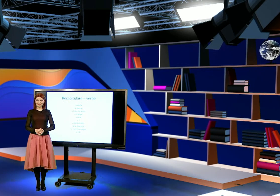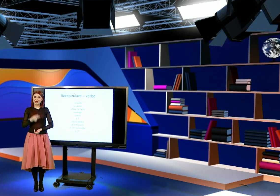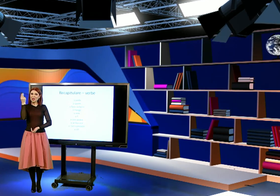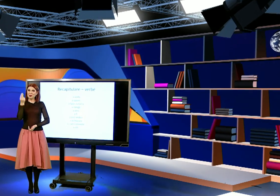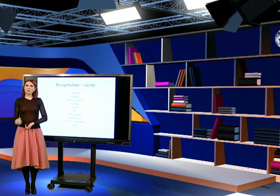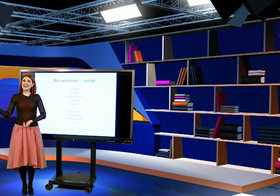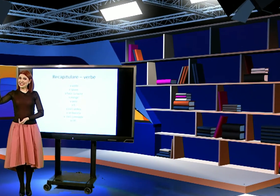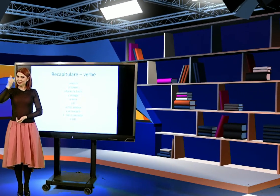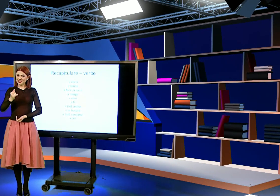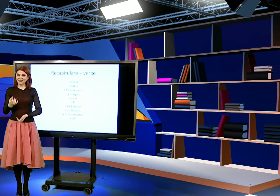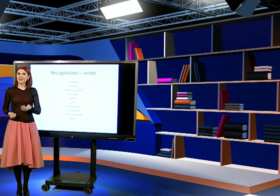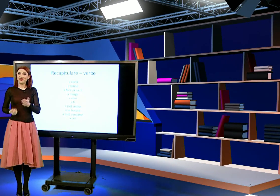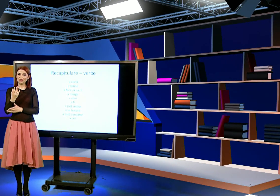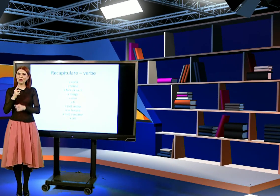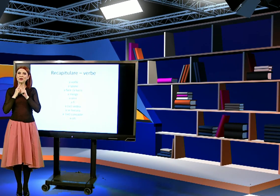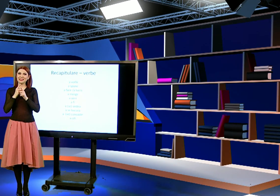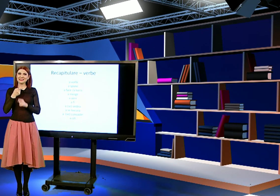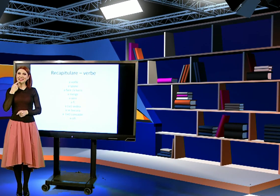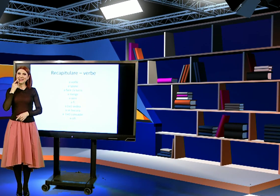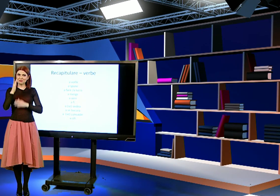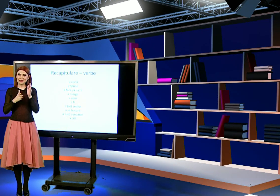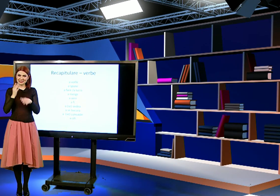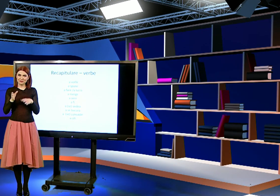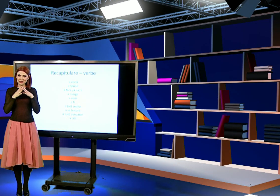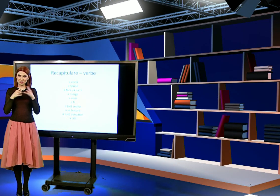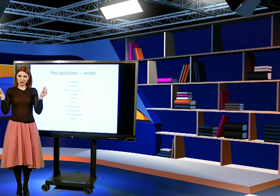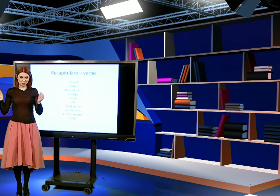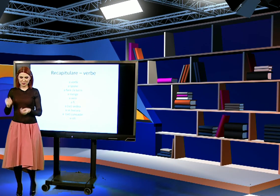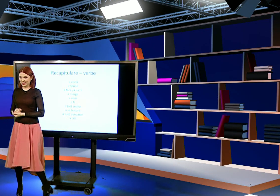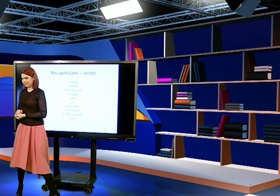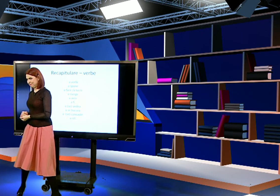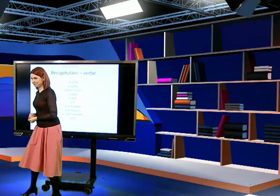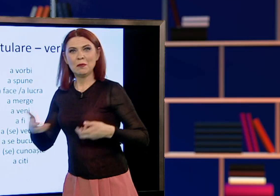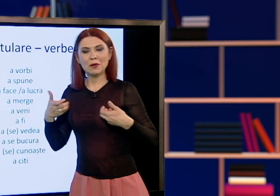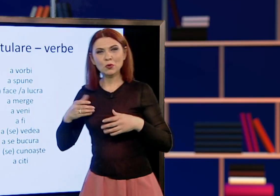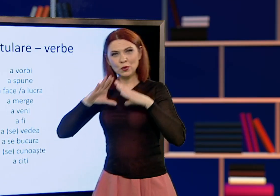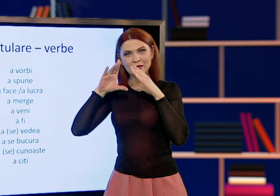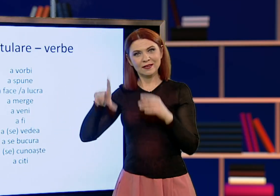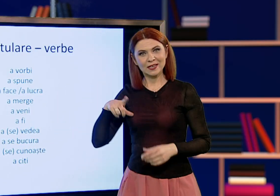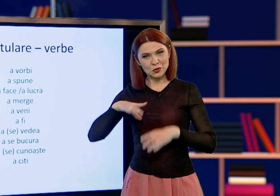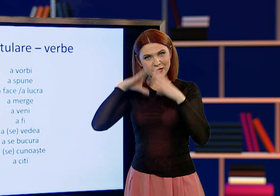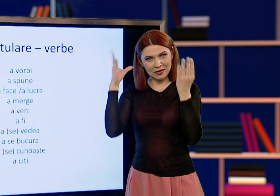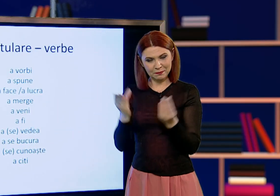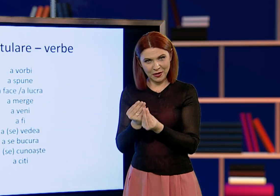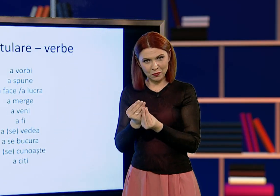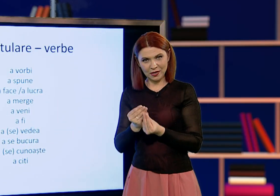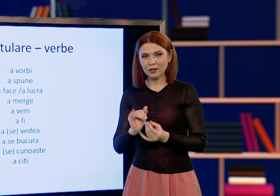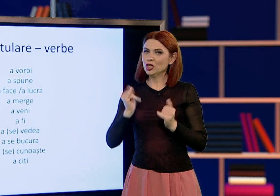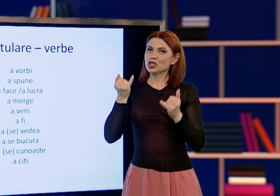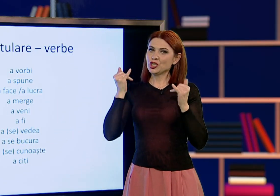Bine ați venit la o nouă lecție de limba semnelor române Mă bucur că suntem împreună Și